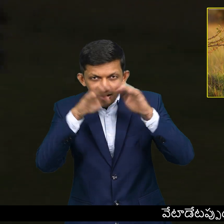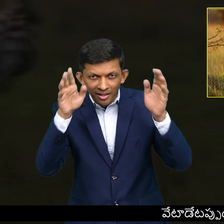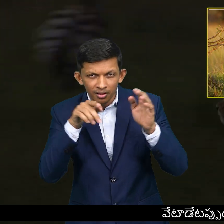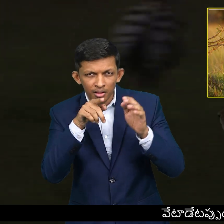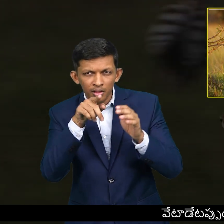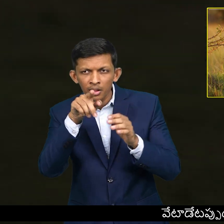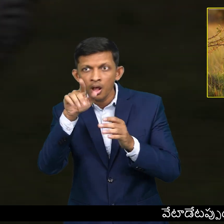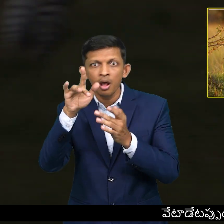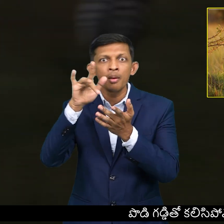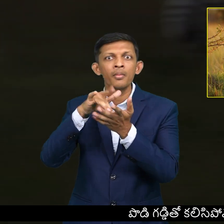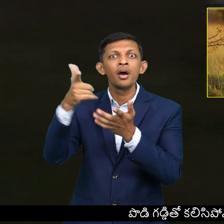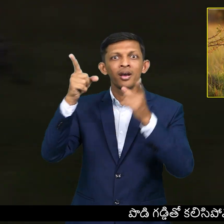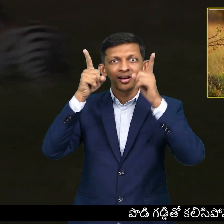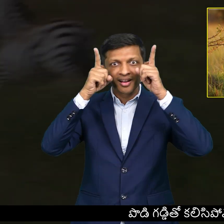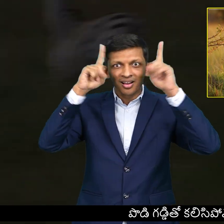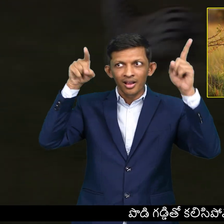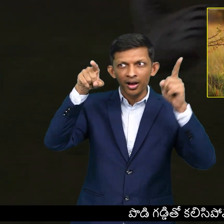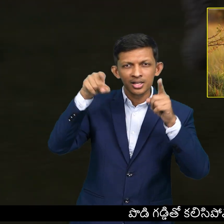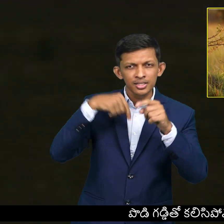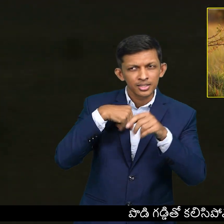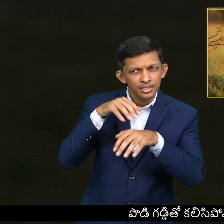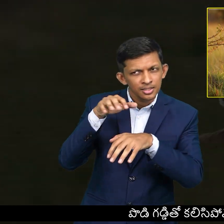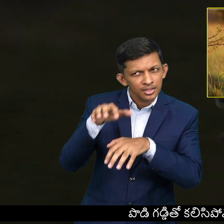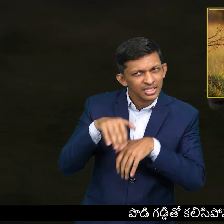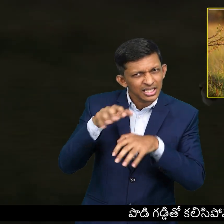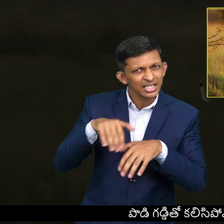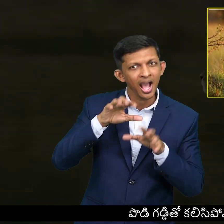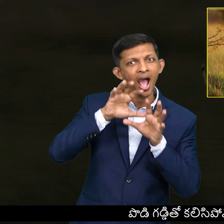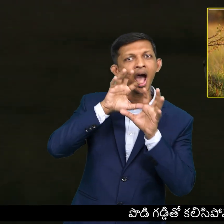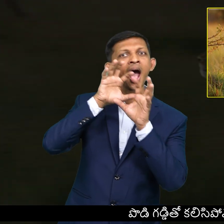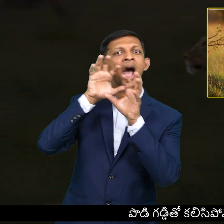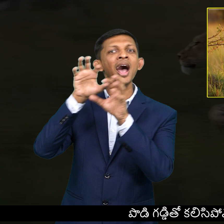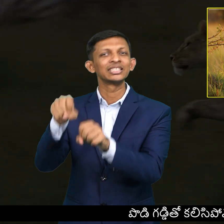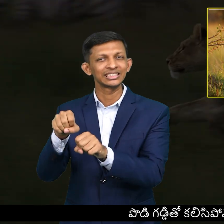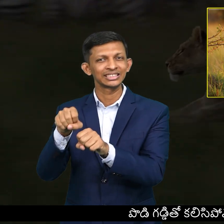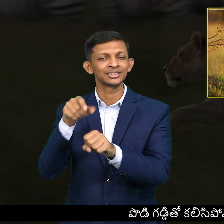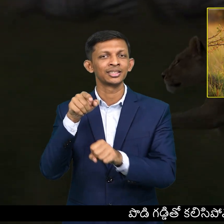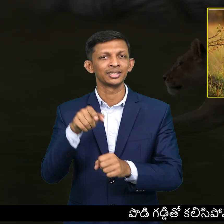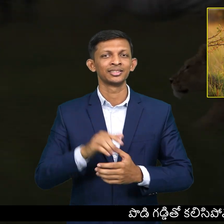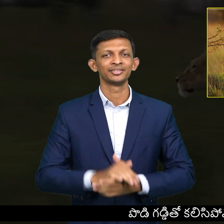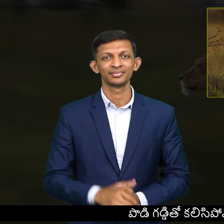దాని శరీరపు రంగు పొడిగడ్డితో కలిసిపోవడానికి సహాయపడుతుంది.